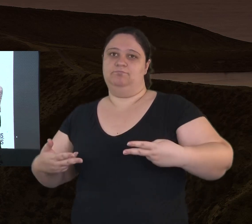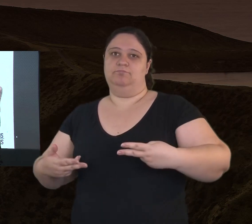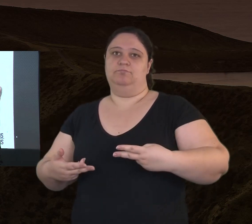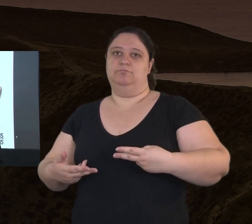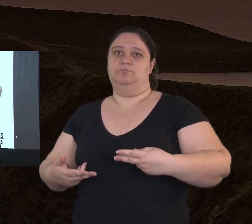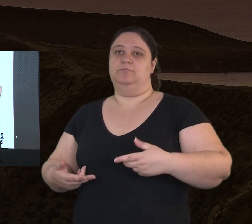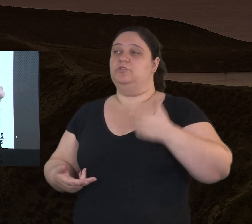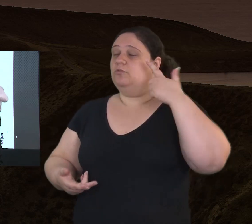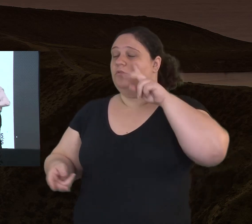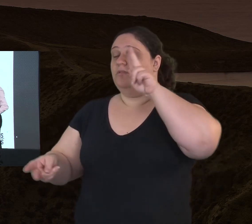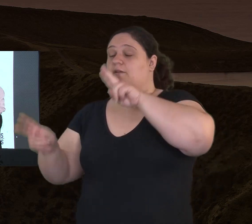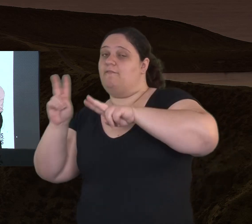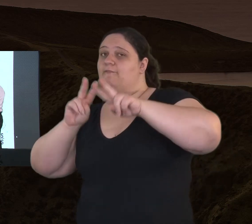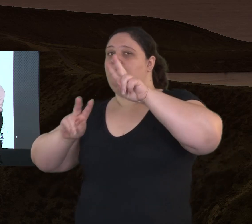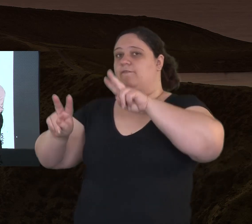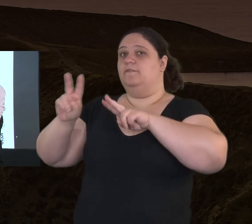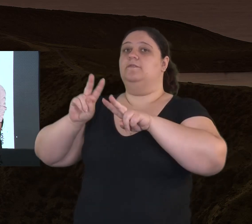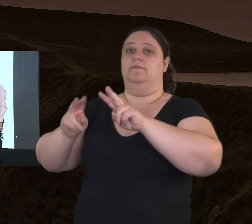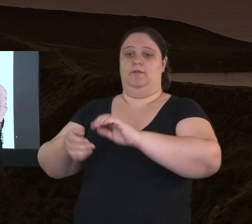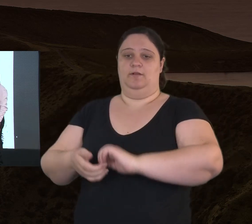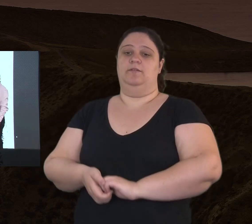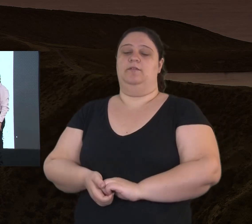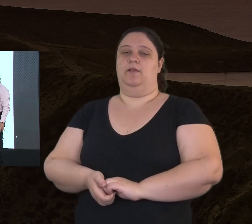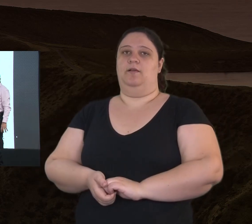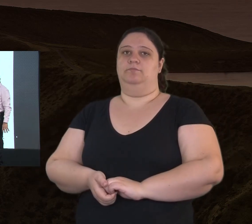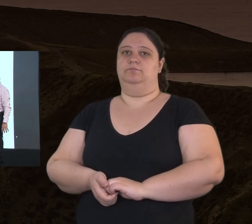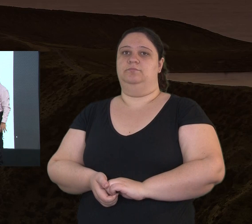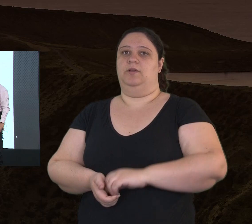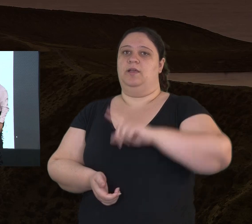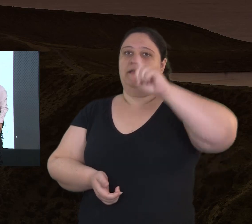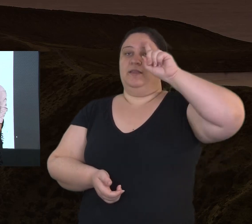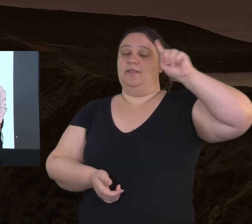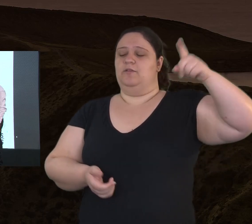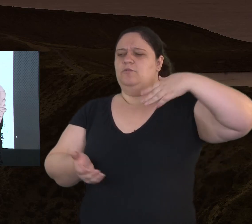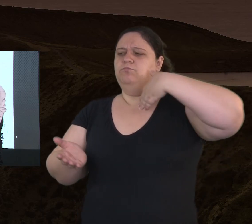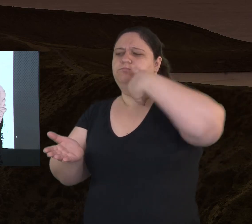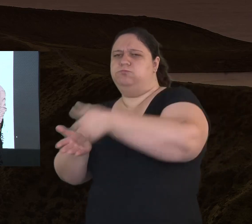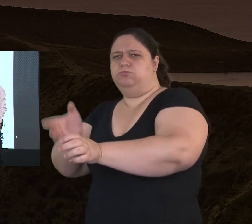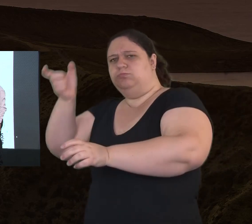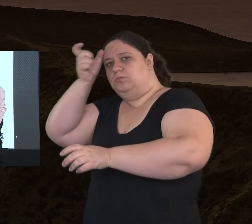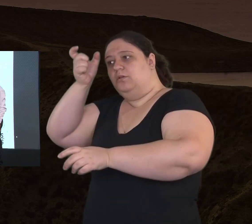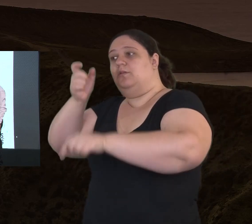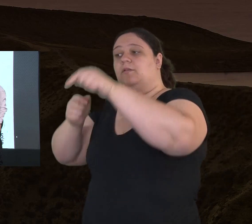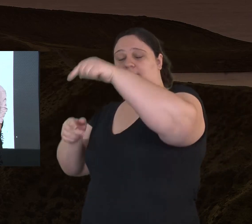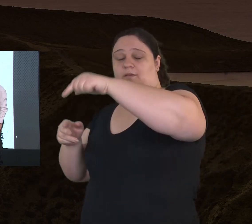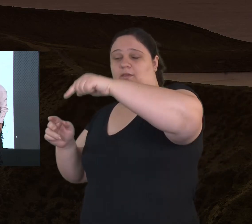todo espaço cósmico, né? E Deus o lançou para cá. Então,